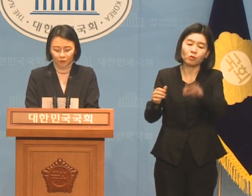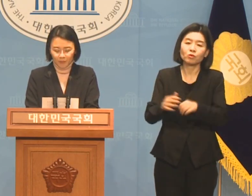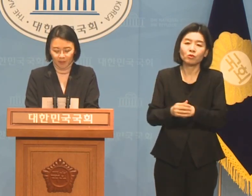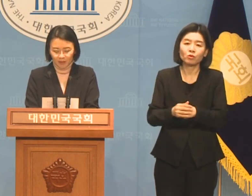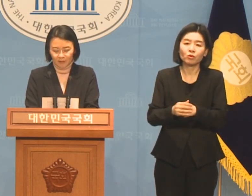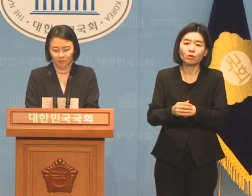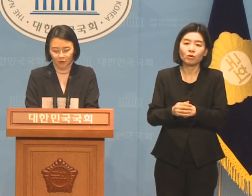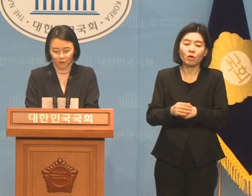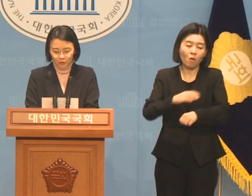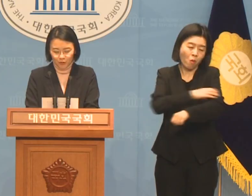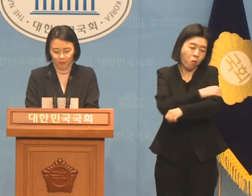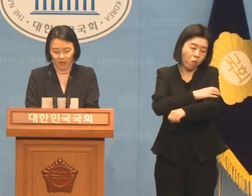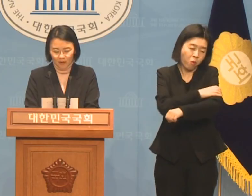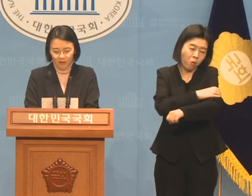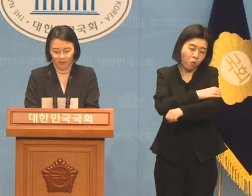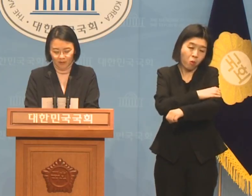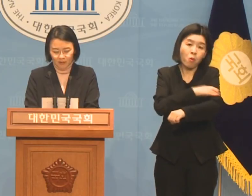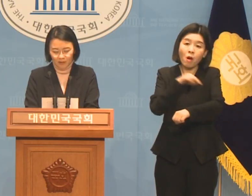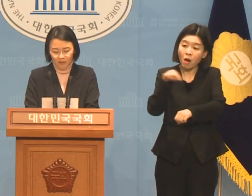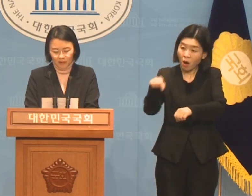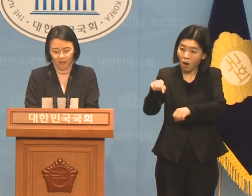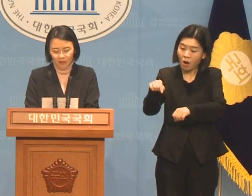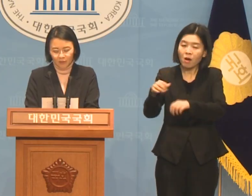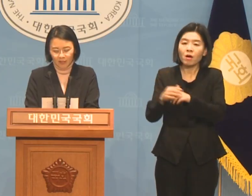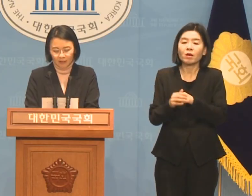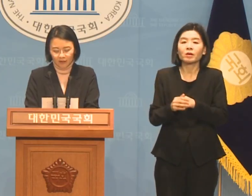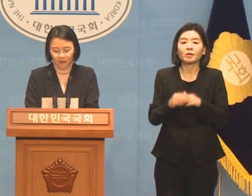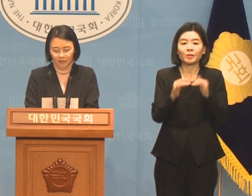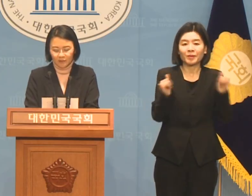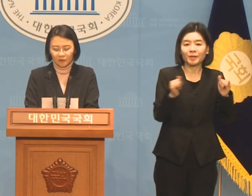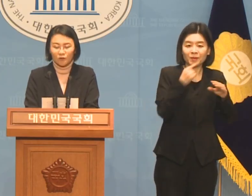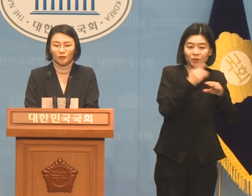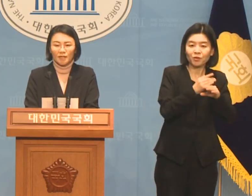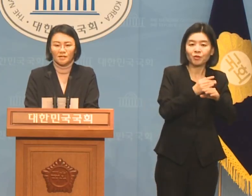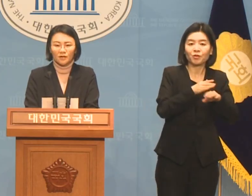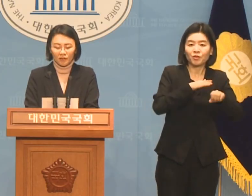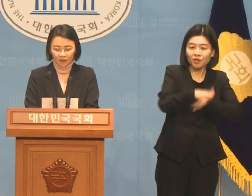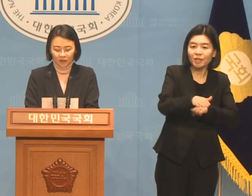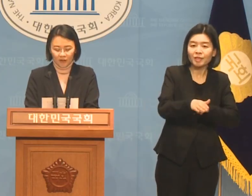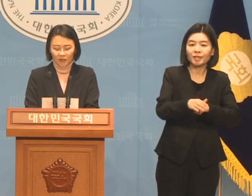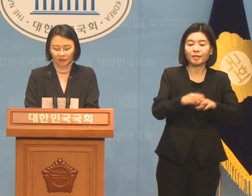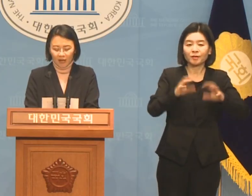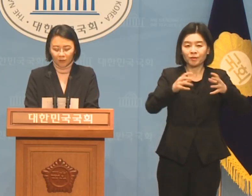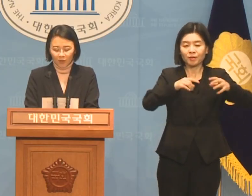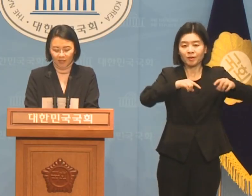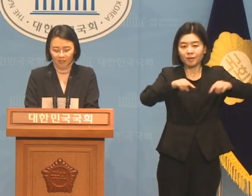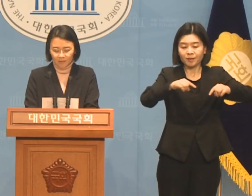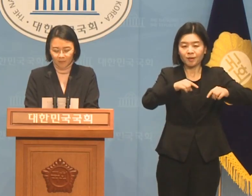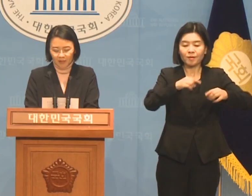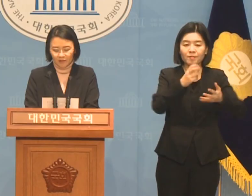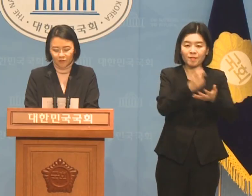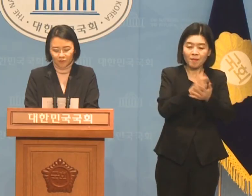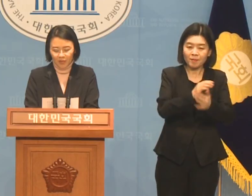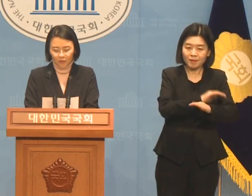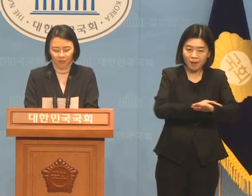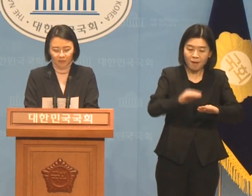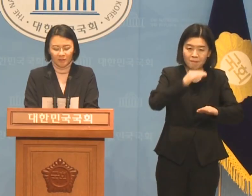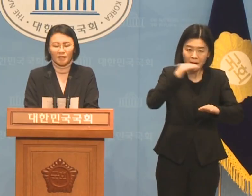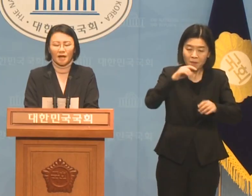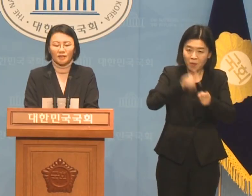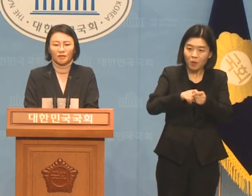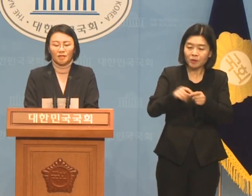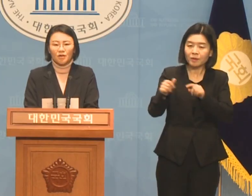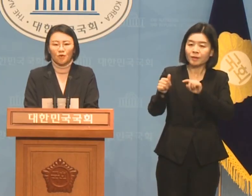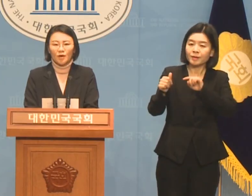우리 국민들은 민주주의와 헌정질서를 지키기 위한 결심을 더욱 다져 단호한 심판을 준비하고